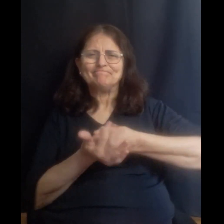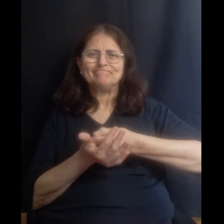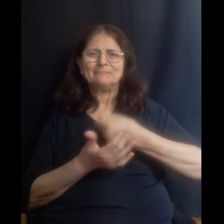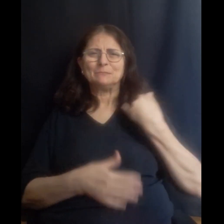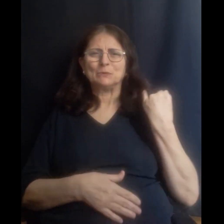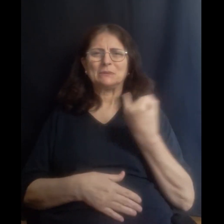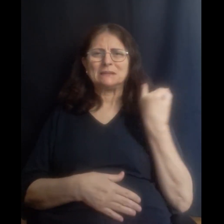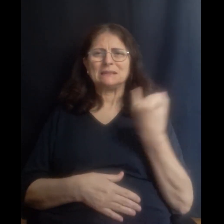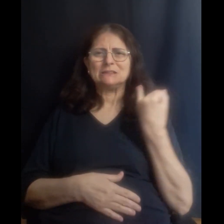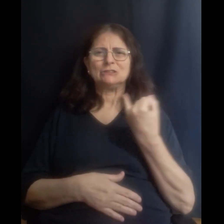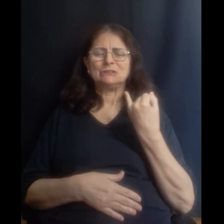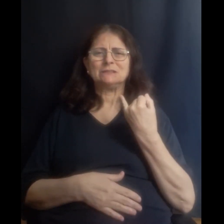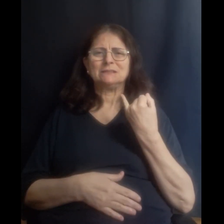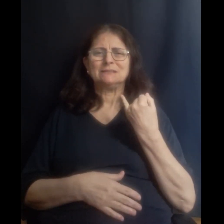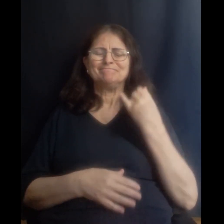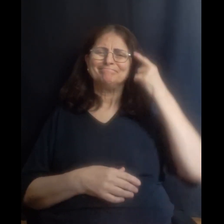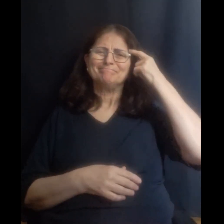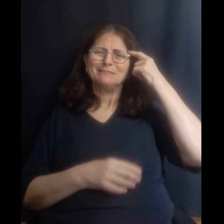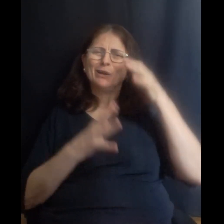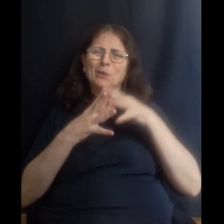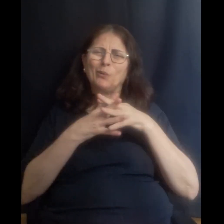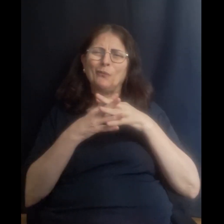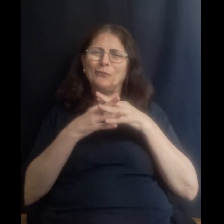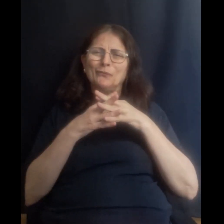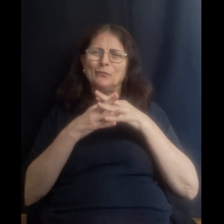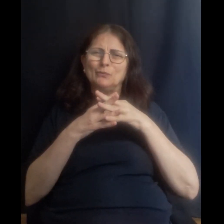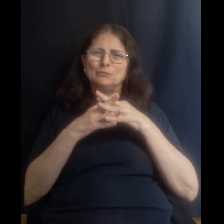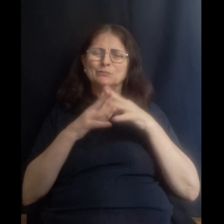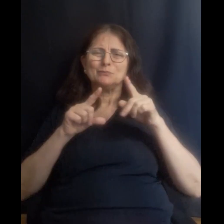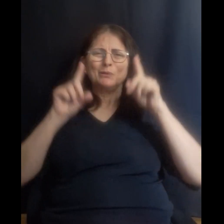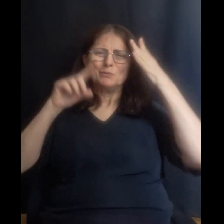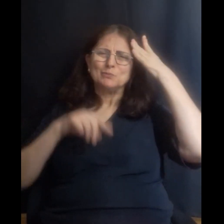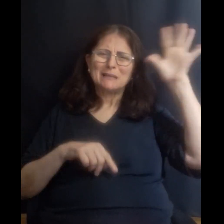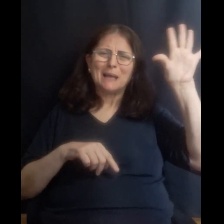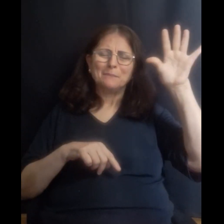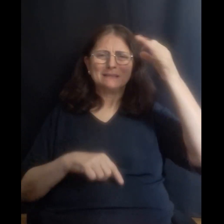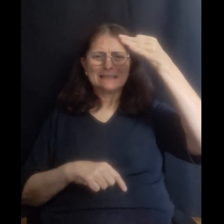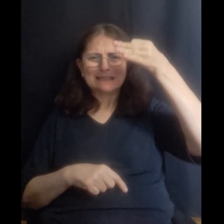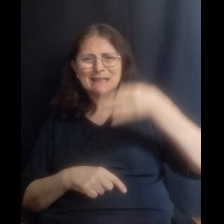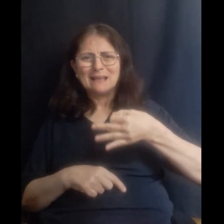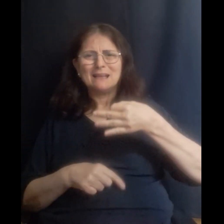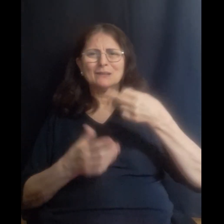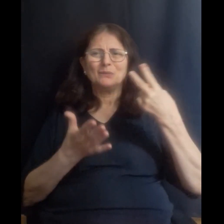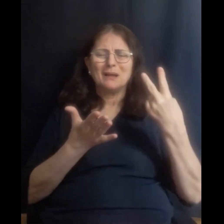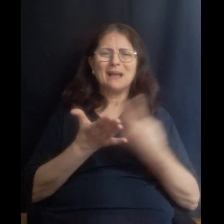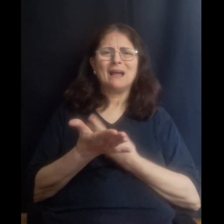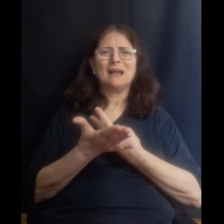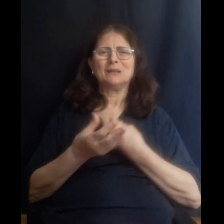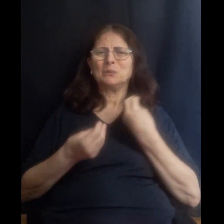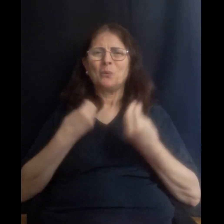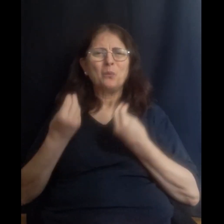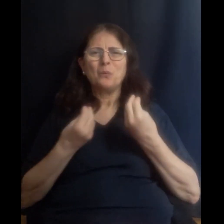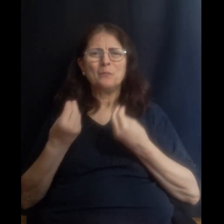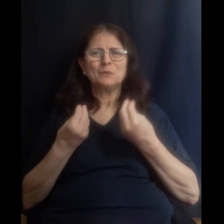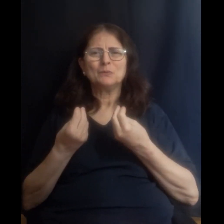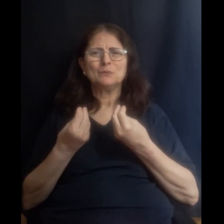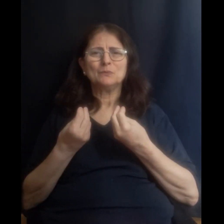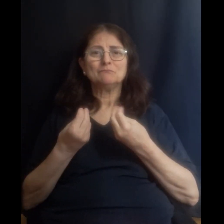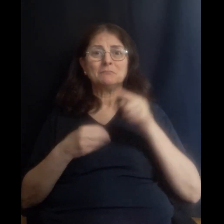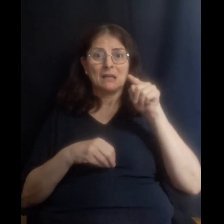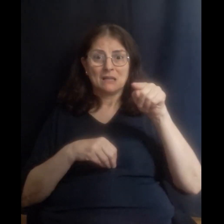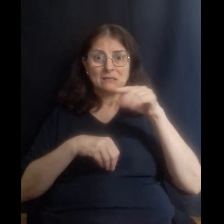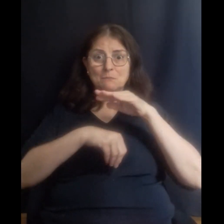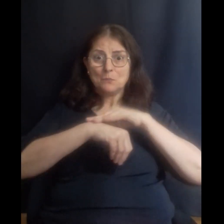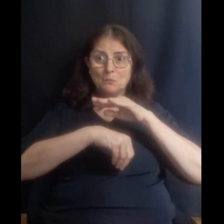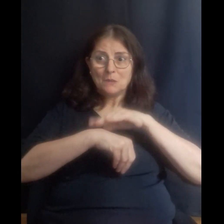tomar. Ficamos confusos sem ao menos saber o que é certo e o errado.